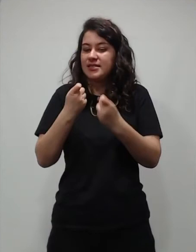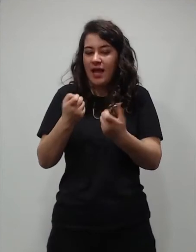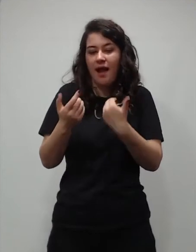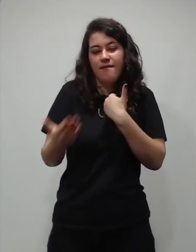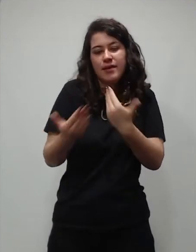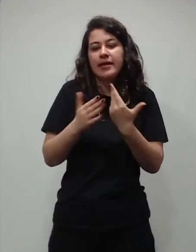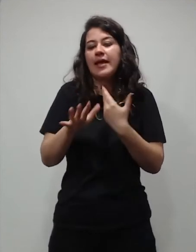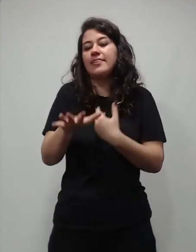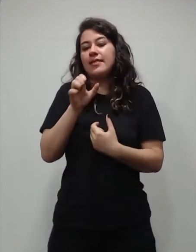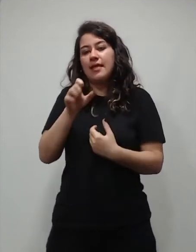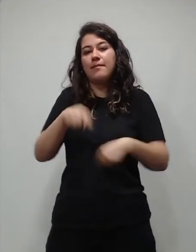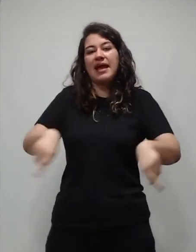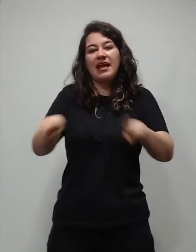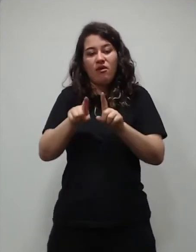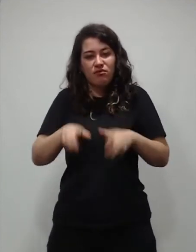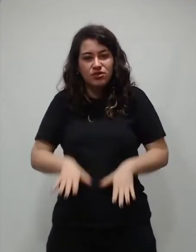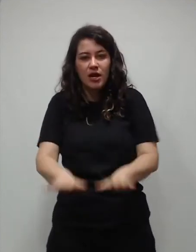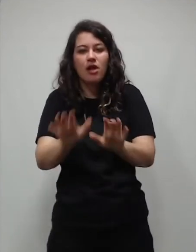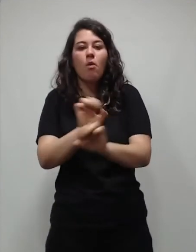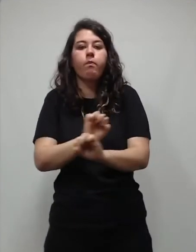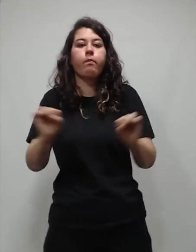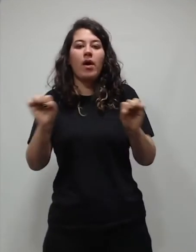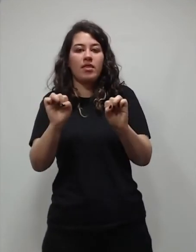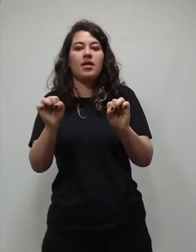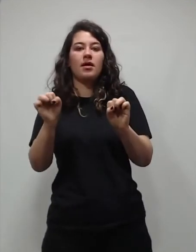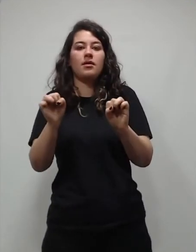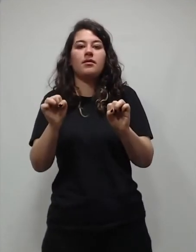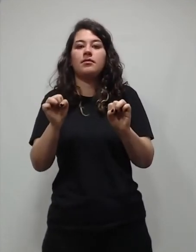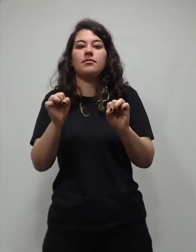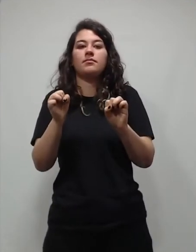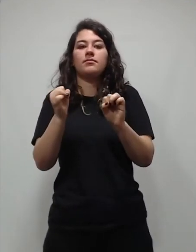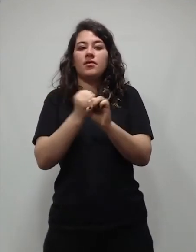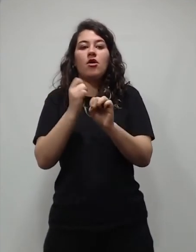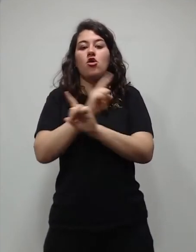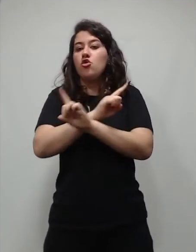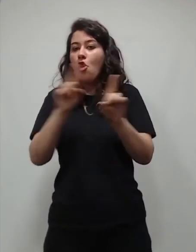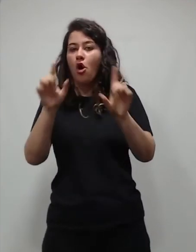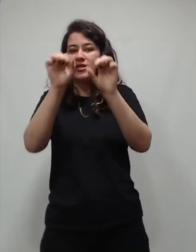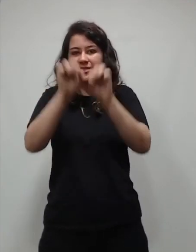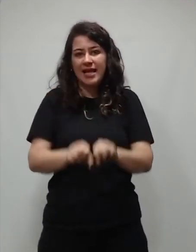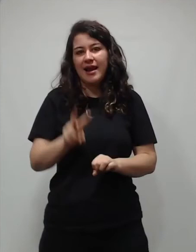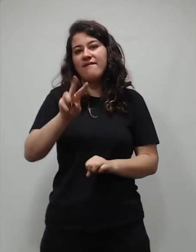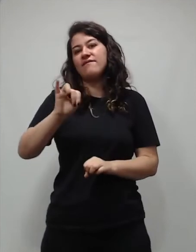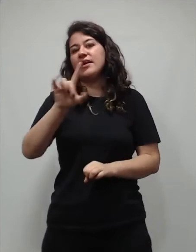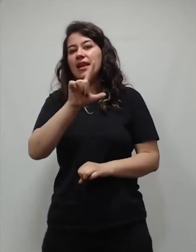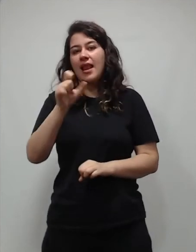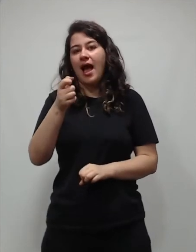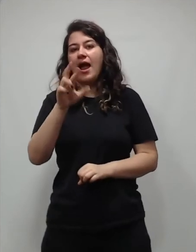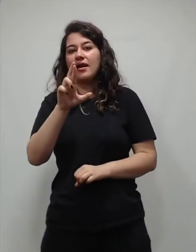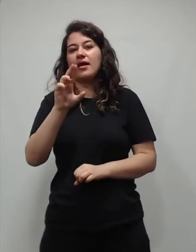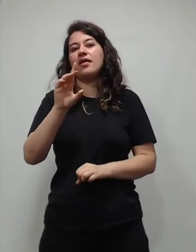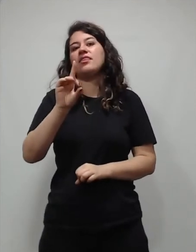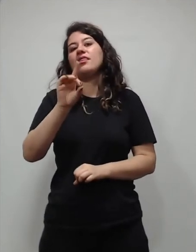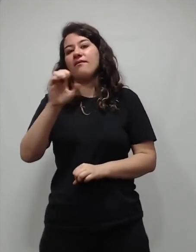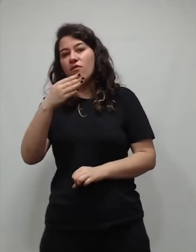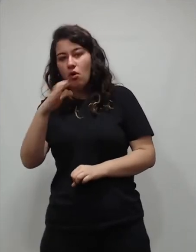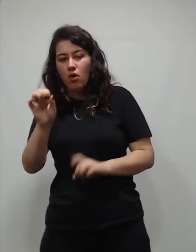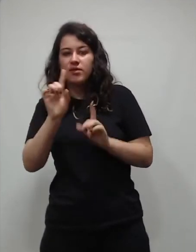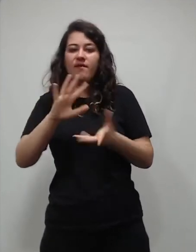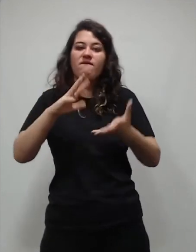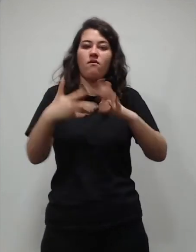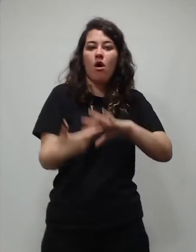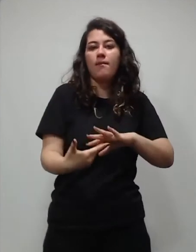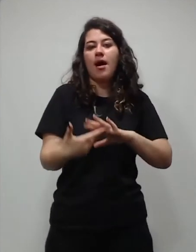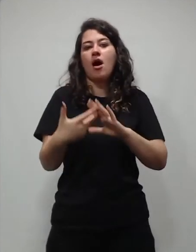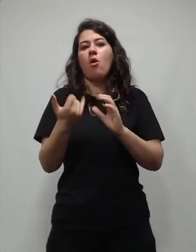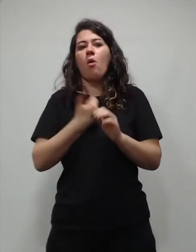de comprensión para que los funcionarios no pongan, como hemos visto, no al cierre de Vidal de Oro, no al cierre de Seremos y la forma en que